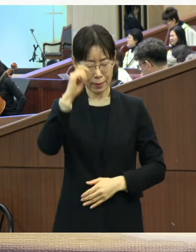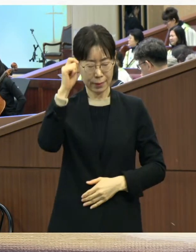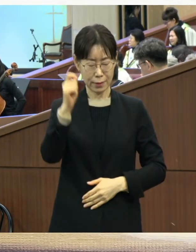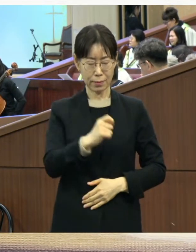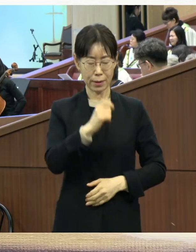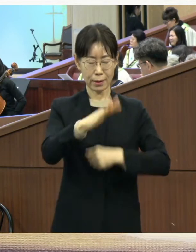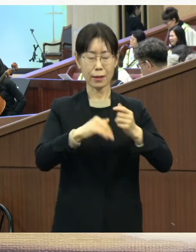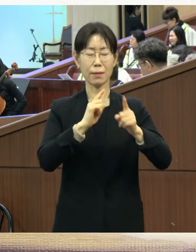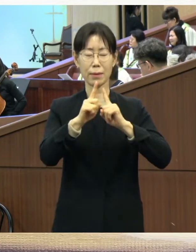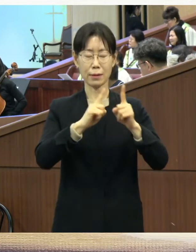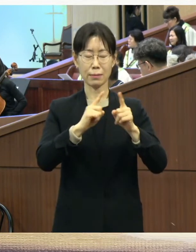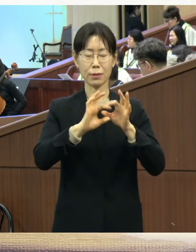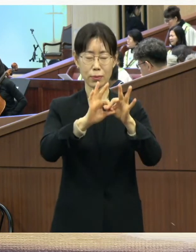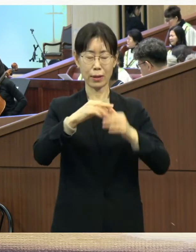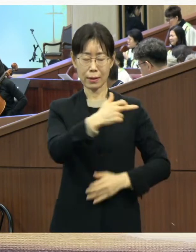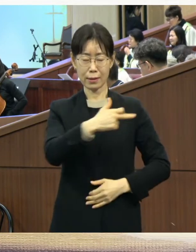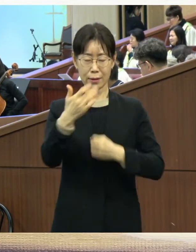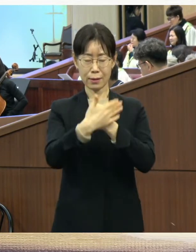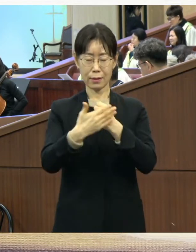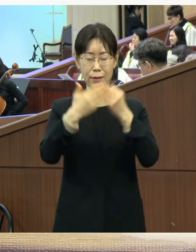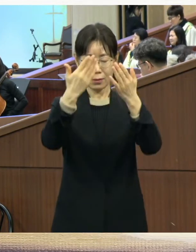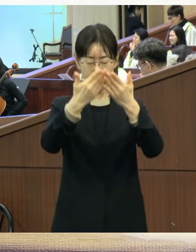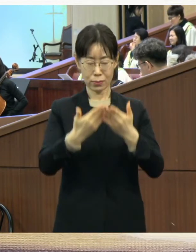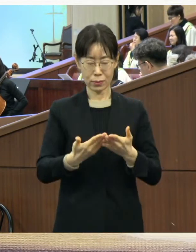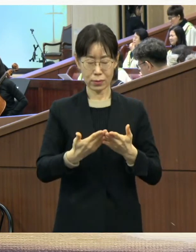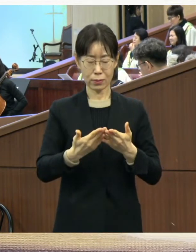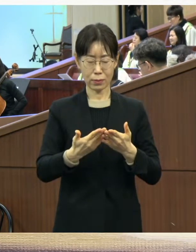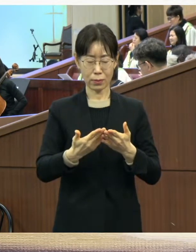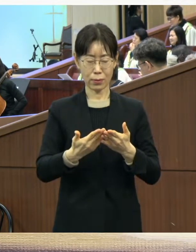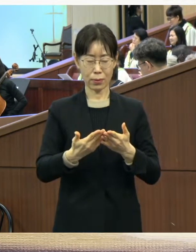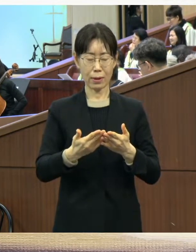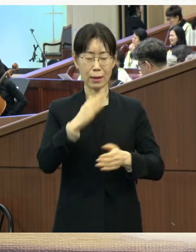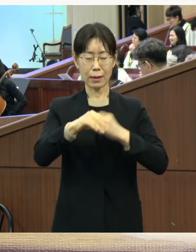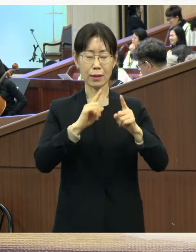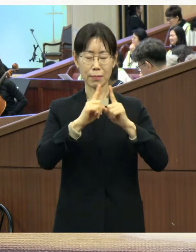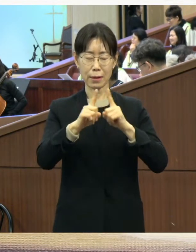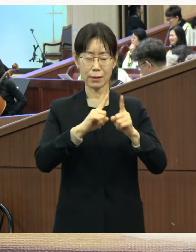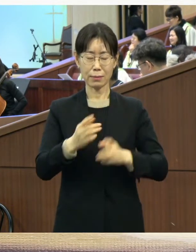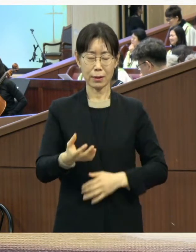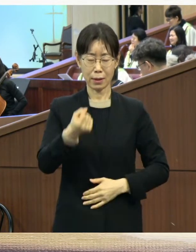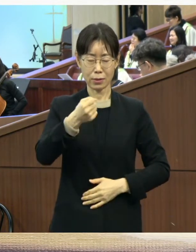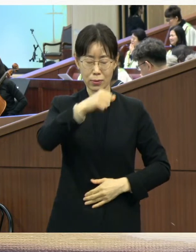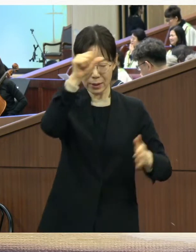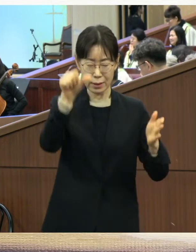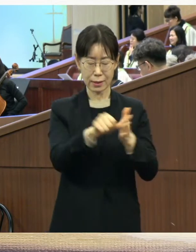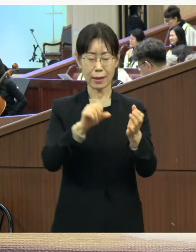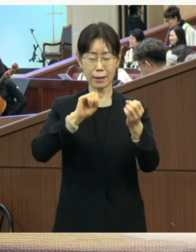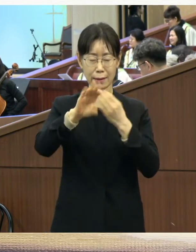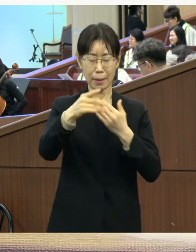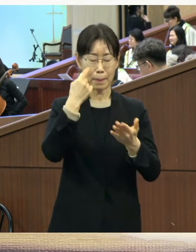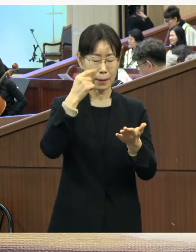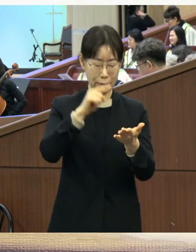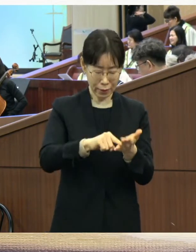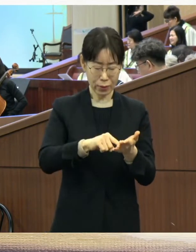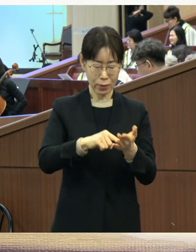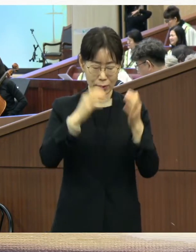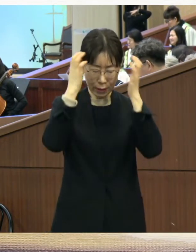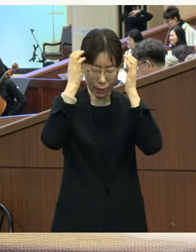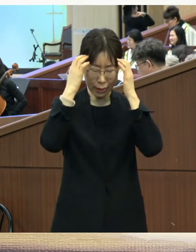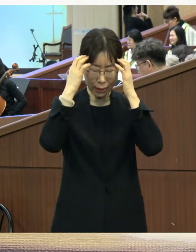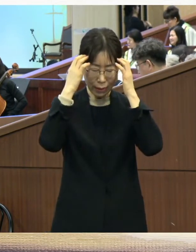말씀을 통하여 우리에게 큰 은혜를 주시고 또 말씀이 우리 인생의 답이 되게 하시고 모든 시련과 고난과 위기